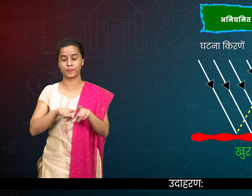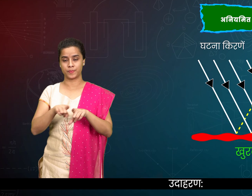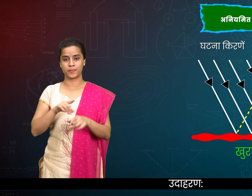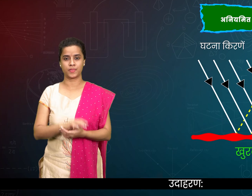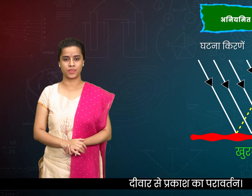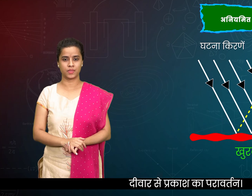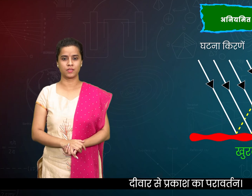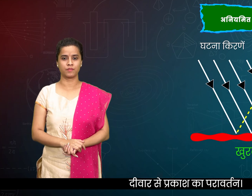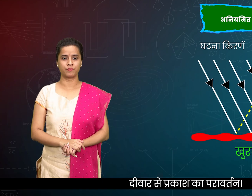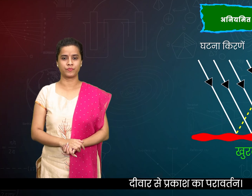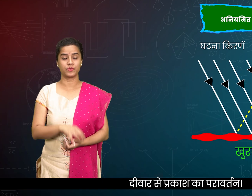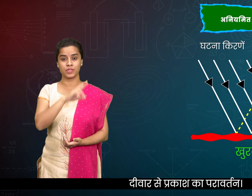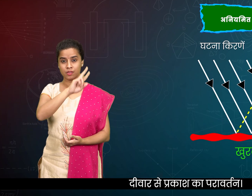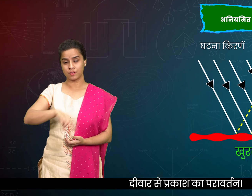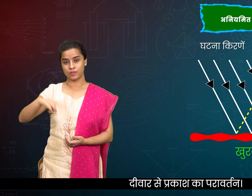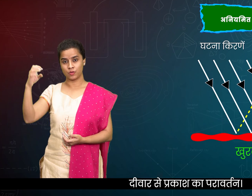उदाहरण